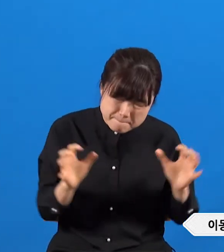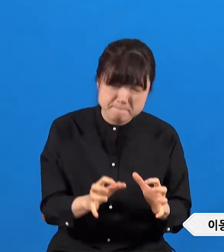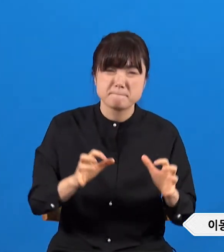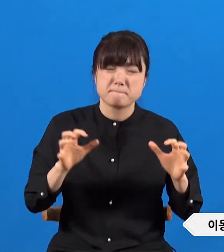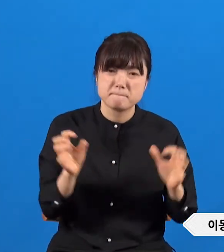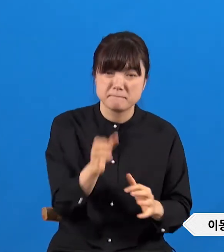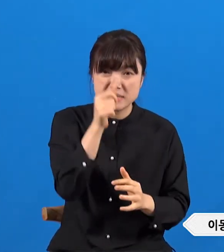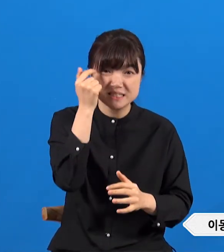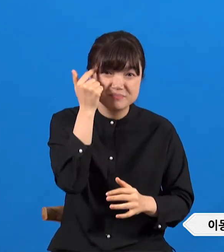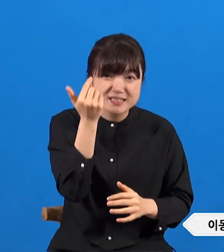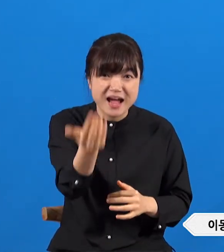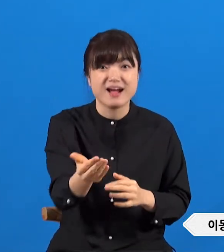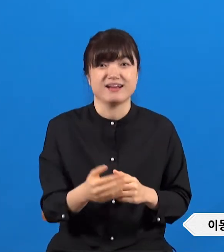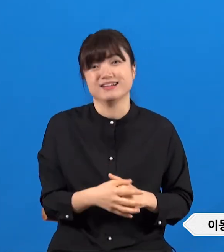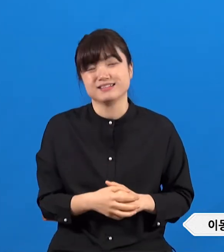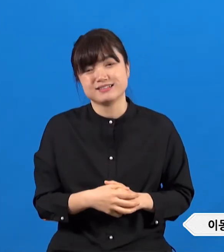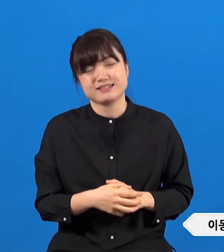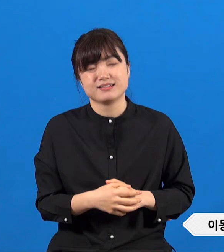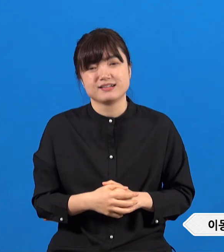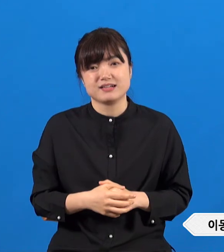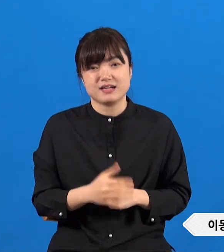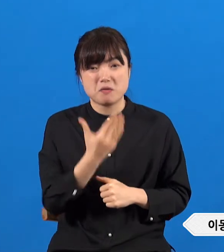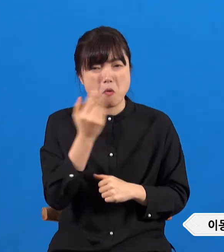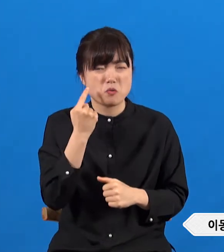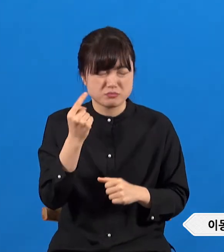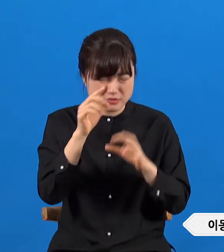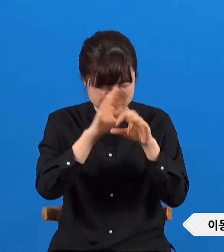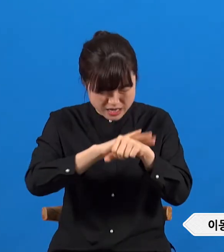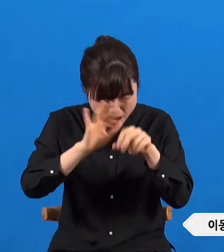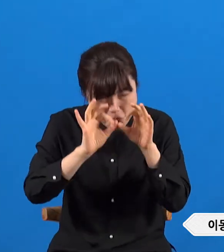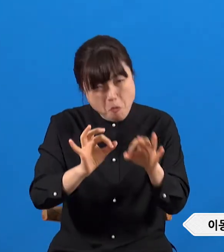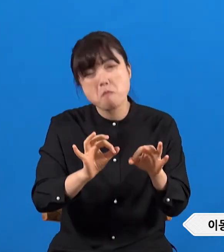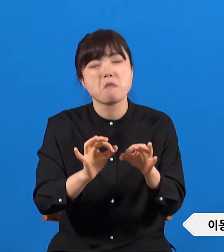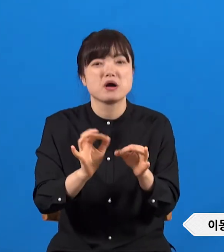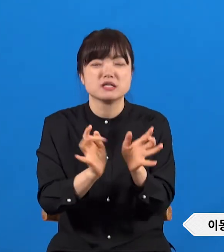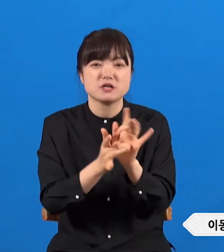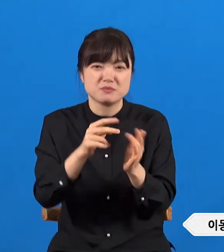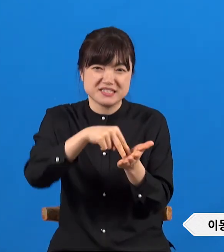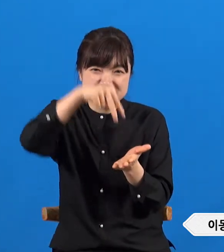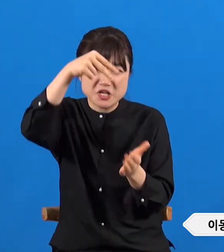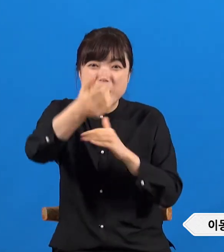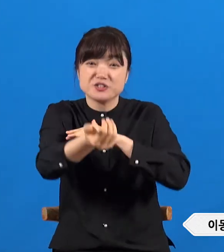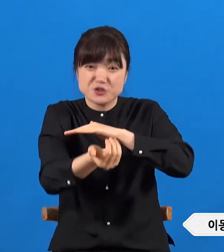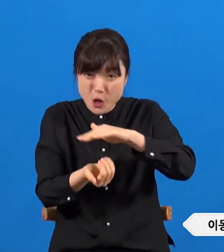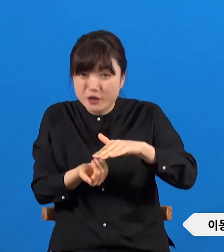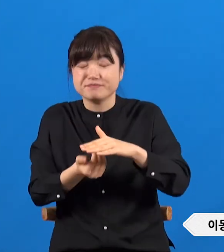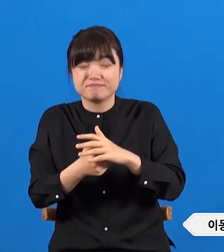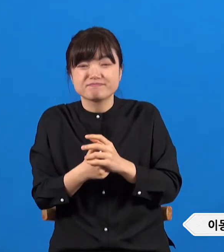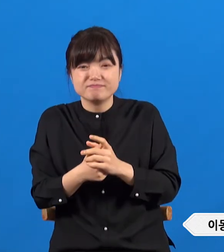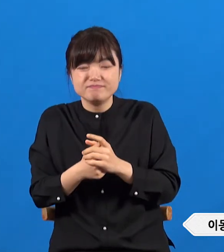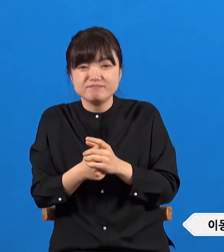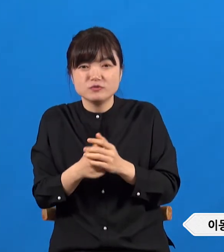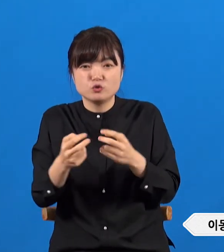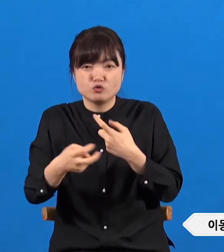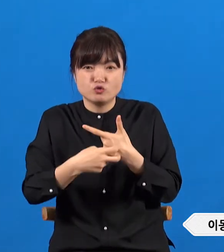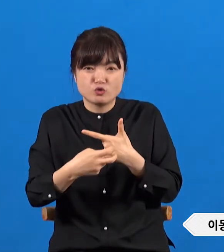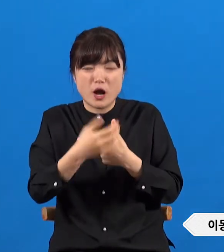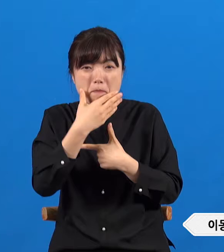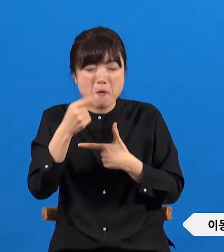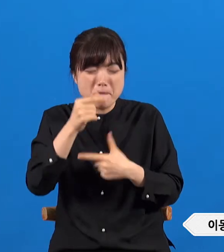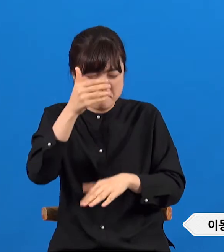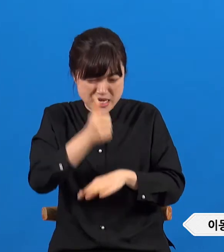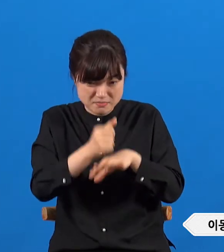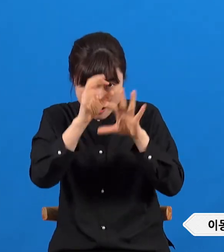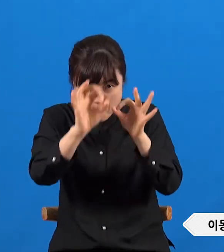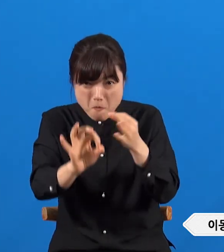모이고 있을까요? 복음서에 보시면 우리 주님이 승천하시기 직전에 누가복음 제일 마지막